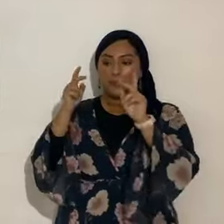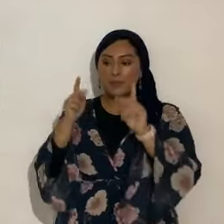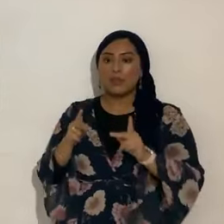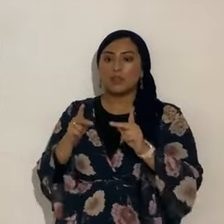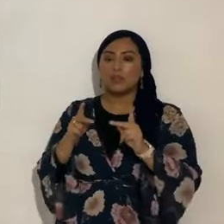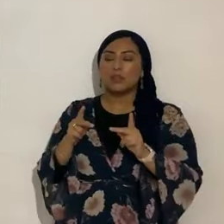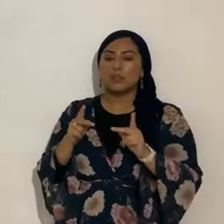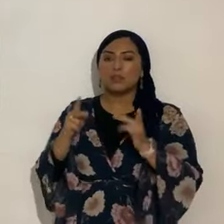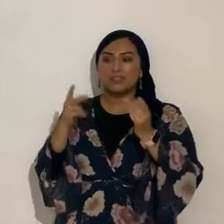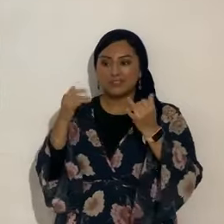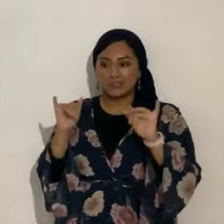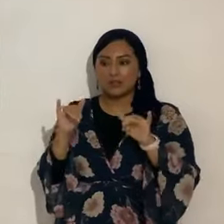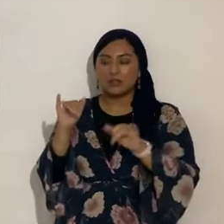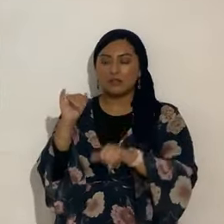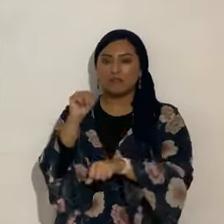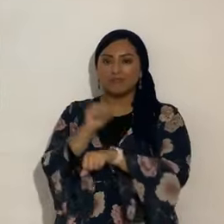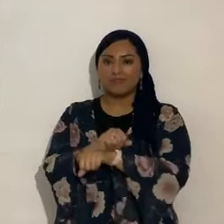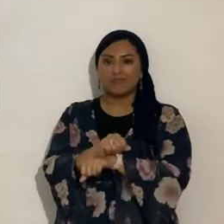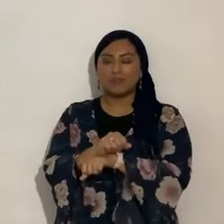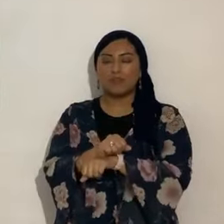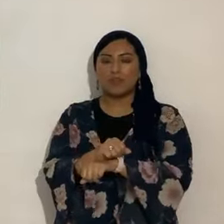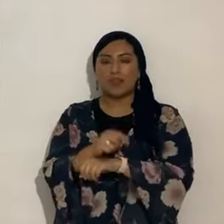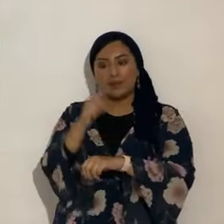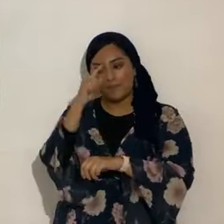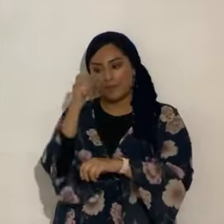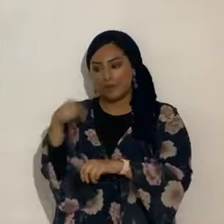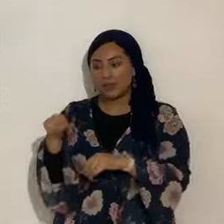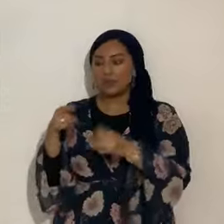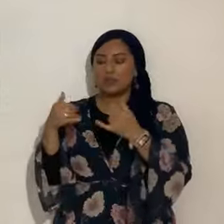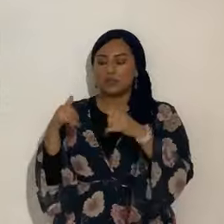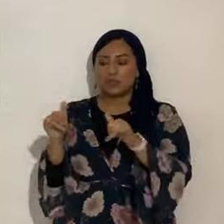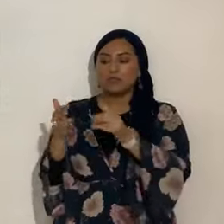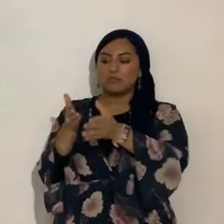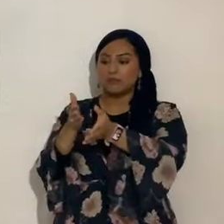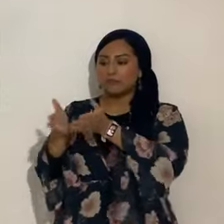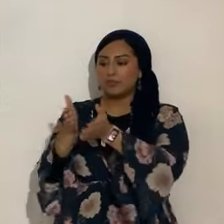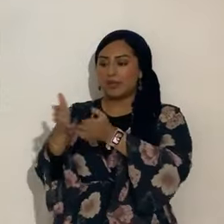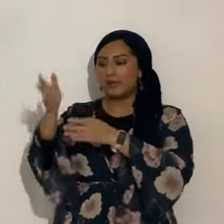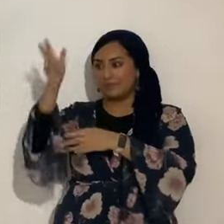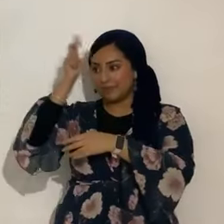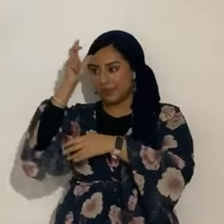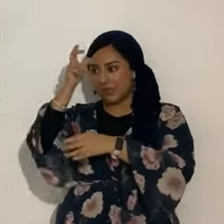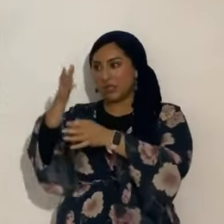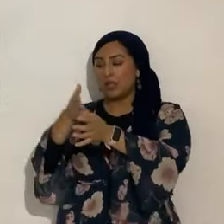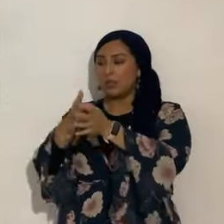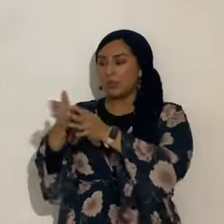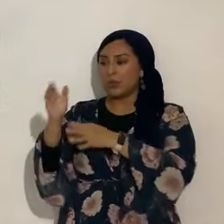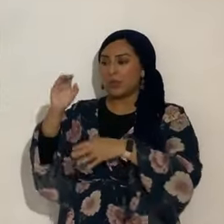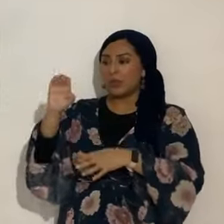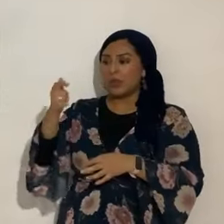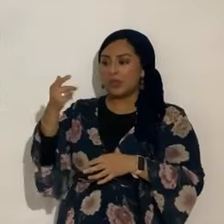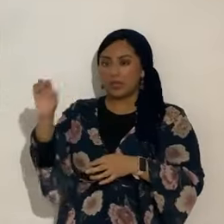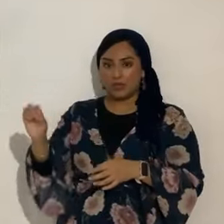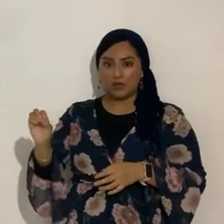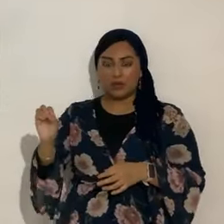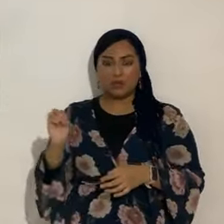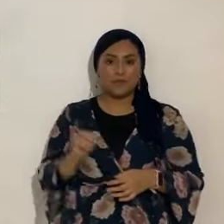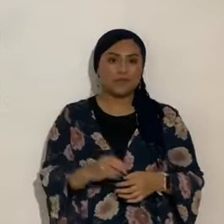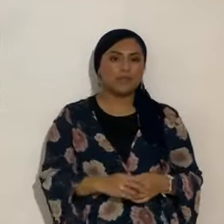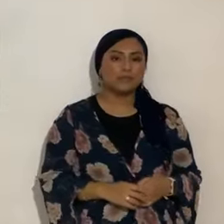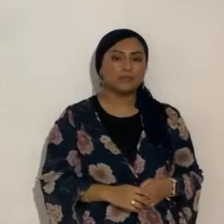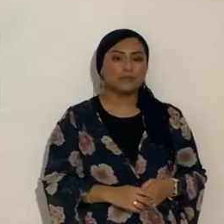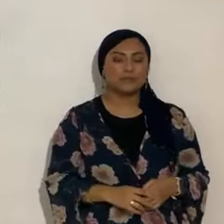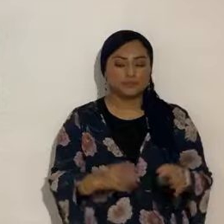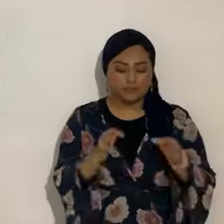está cautiva, porque todavía le está sirviendo al diablo por medio del ego. Su potencial, eso es